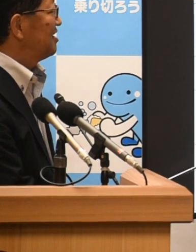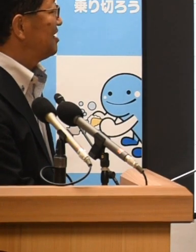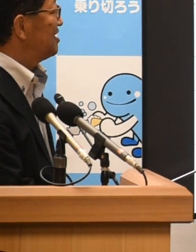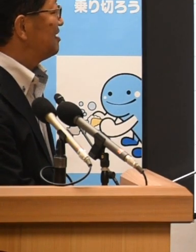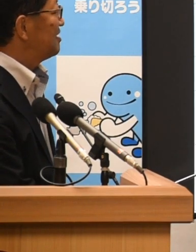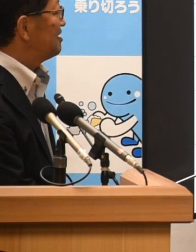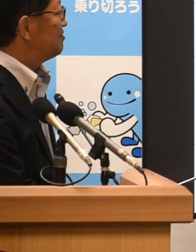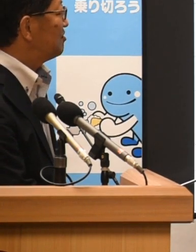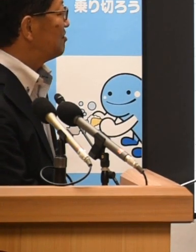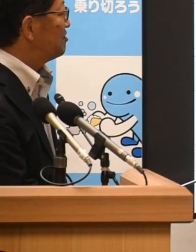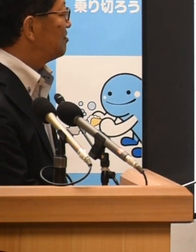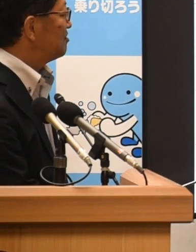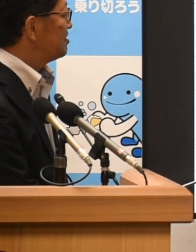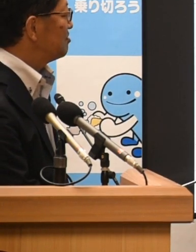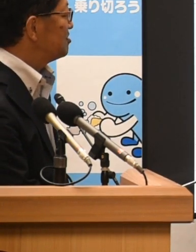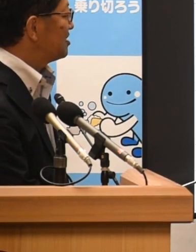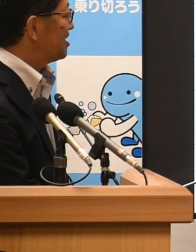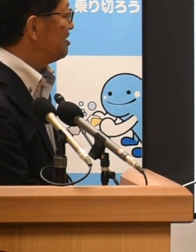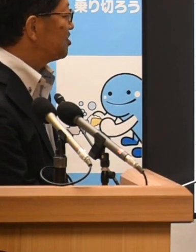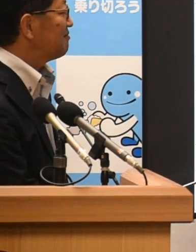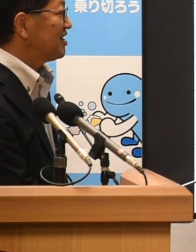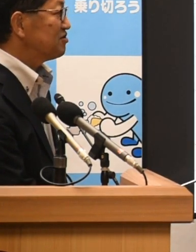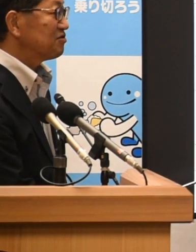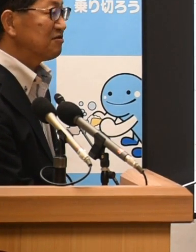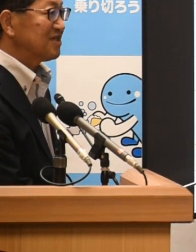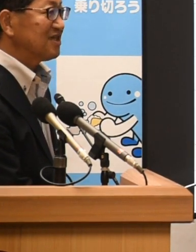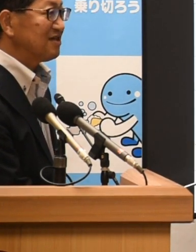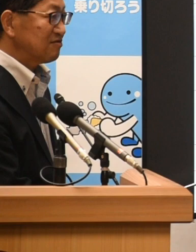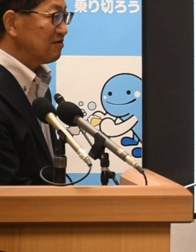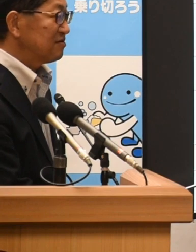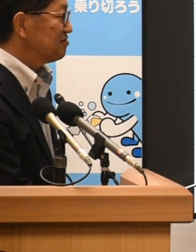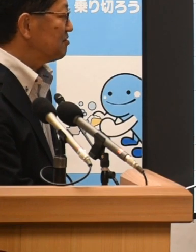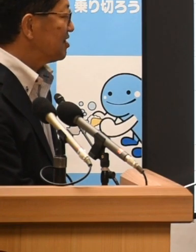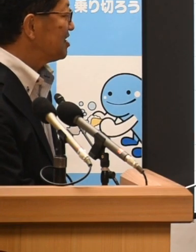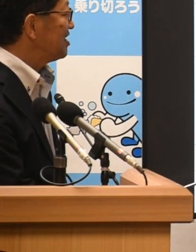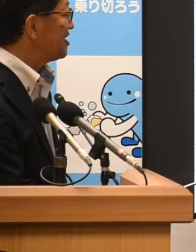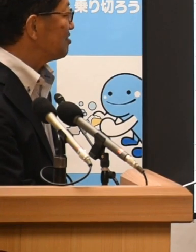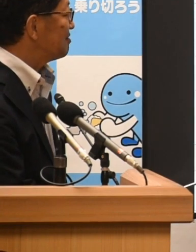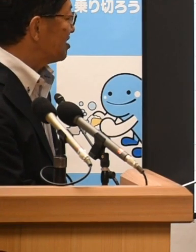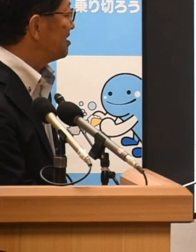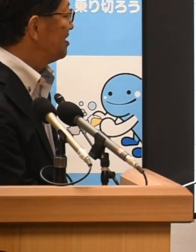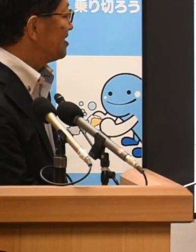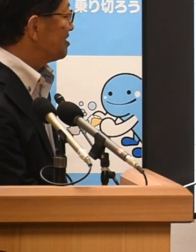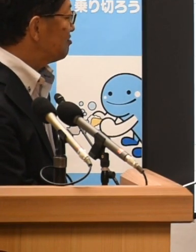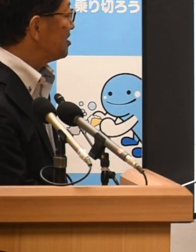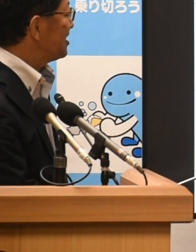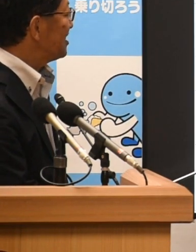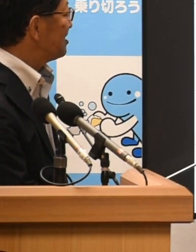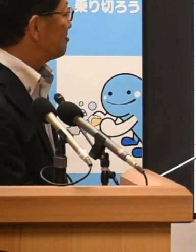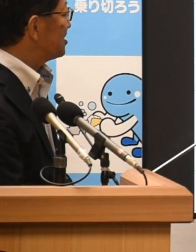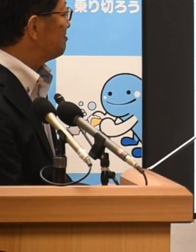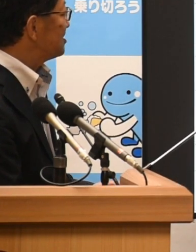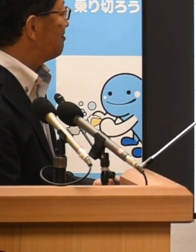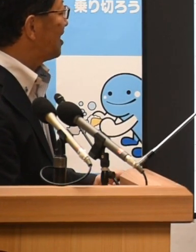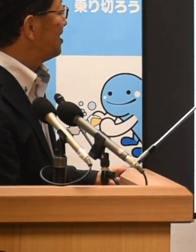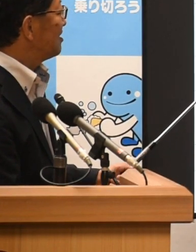ね、もう非常事態一歩手前の状況まで来ているということは否定できないと思います。ただ総合的な判